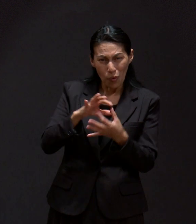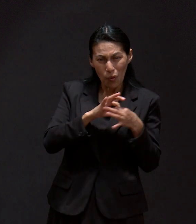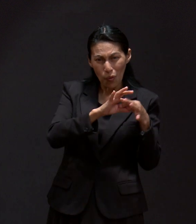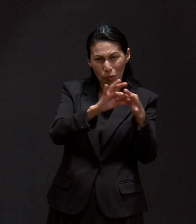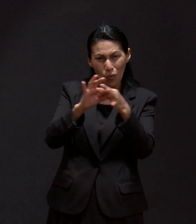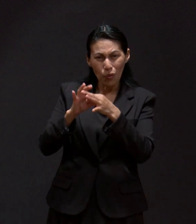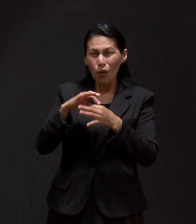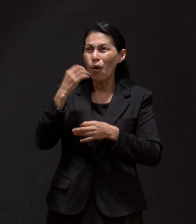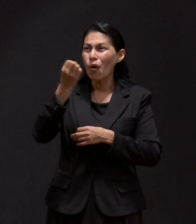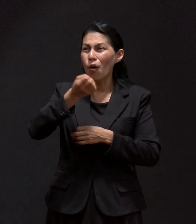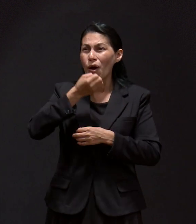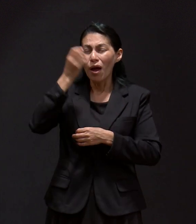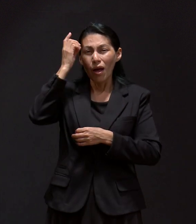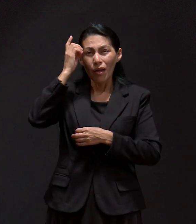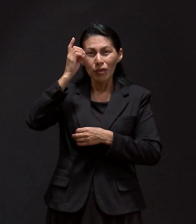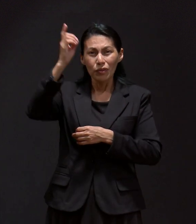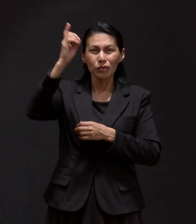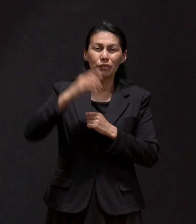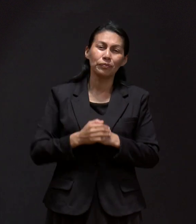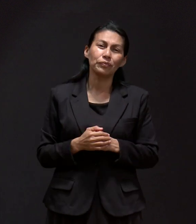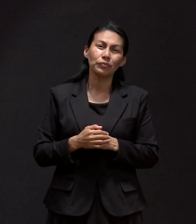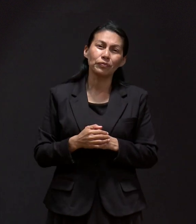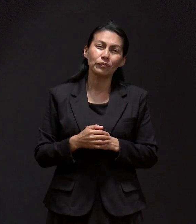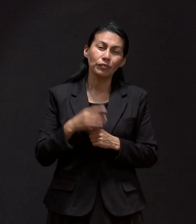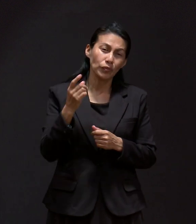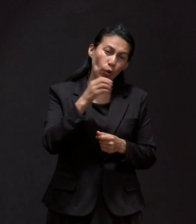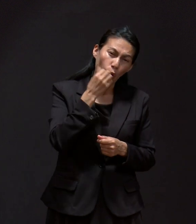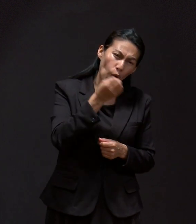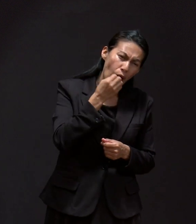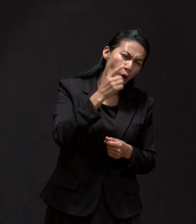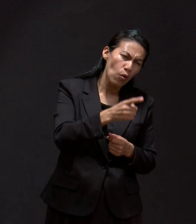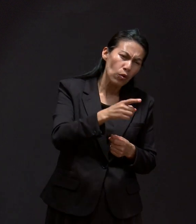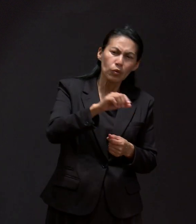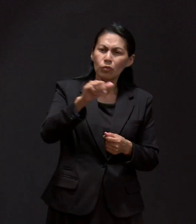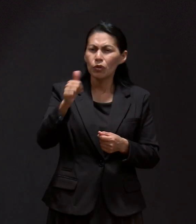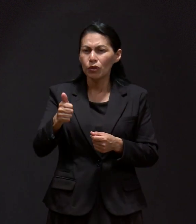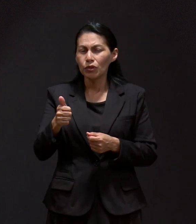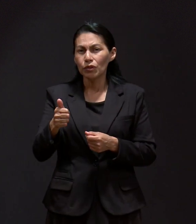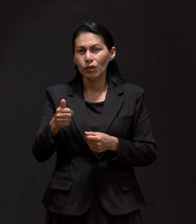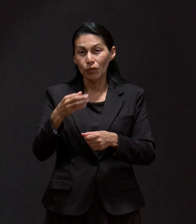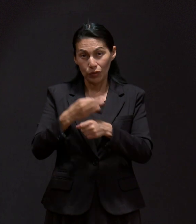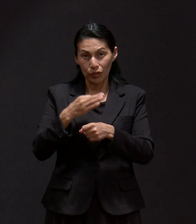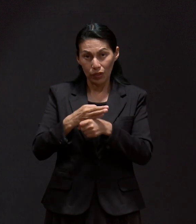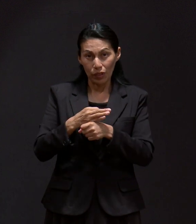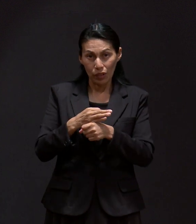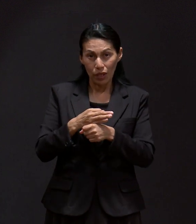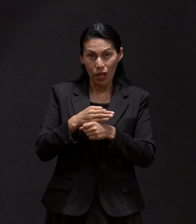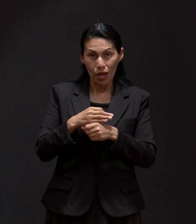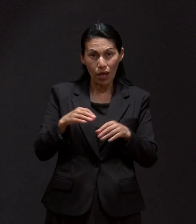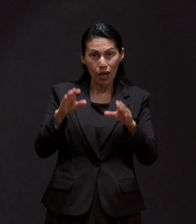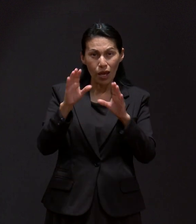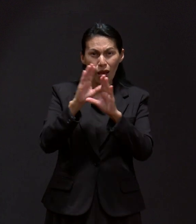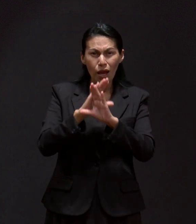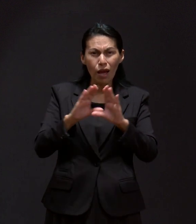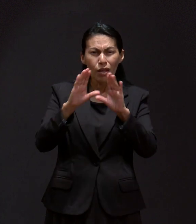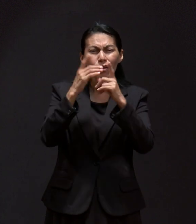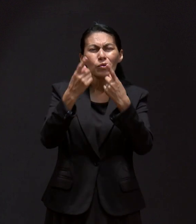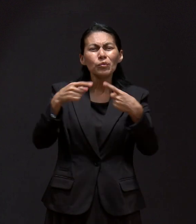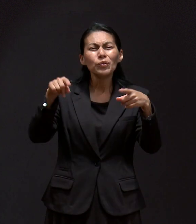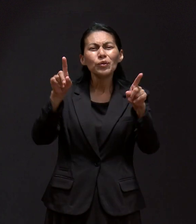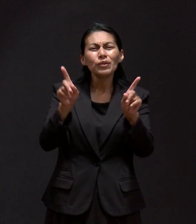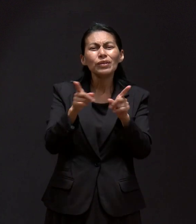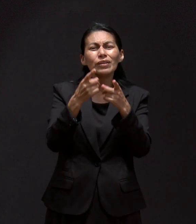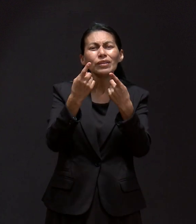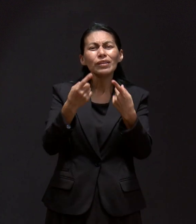juntos a dios y también sus pedidos de oración para que oremos los unos por los otros vamos a escuchar